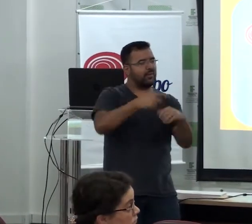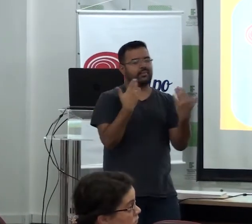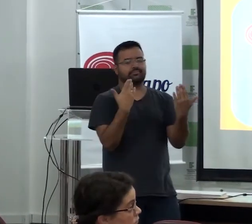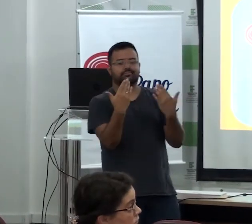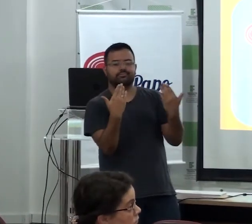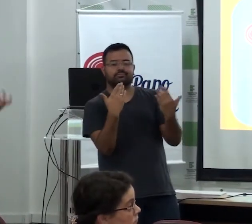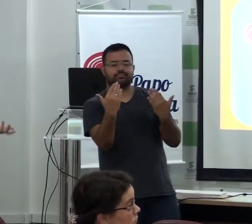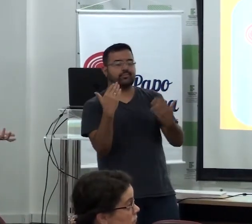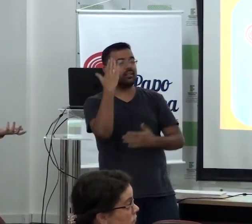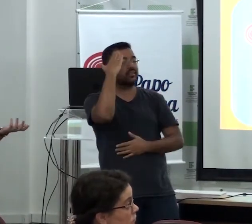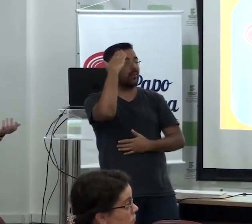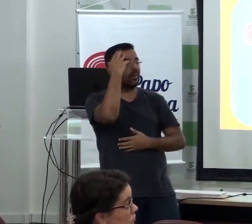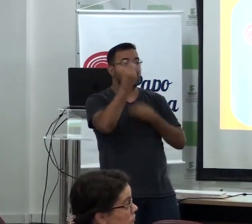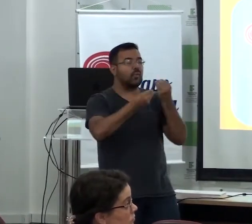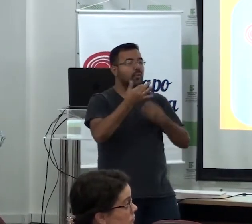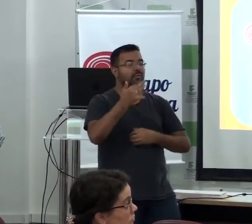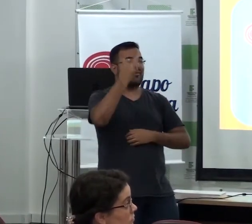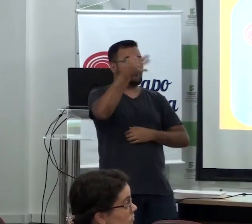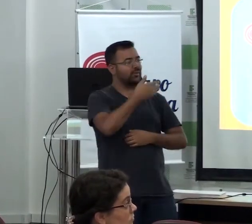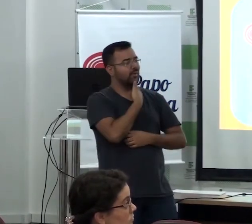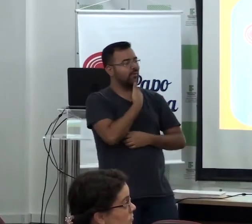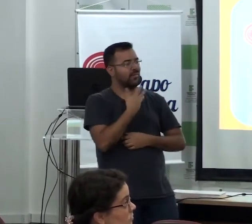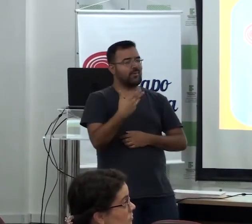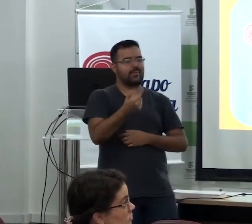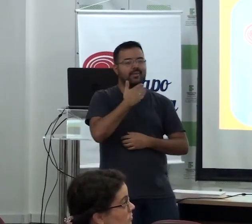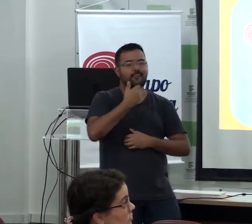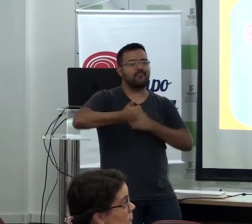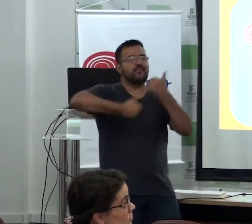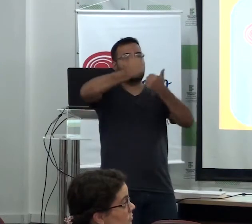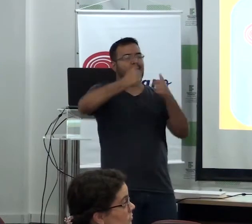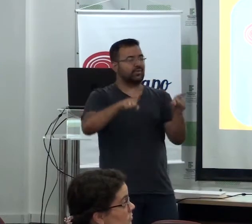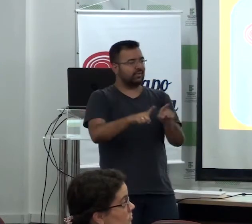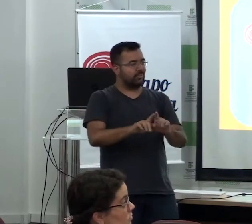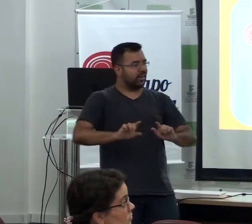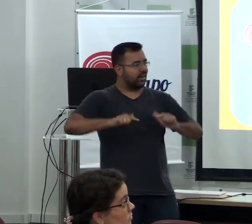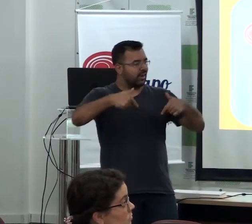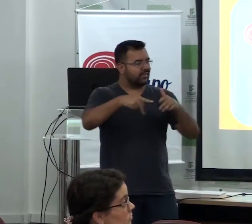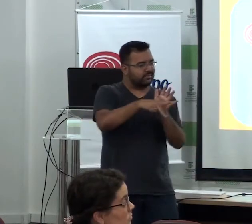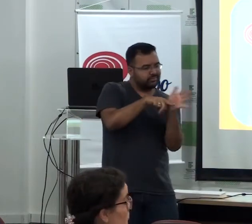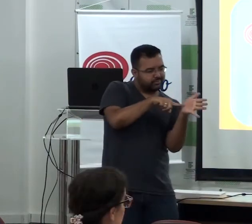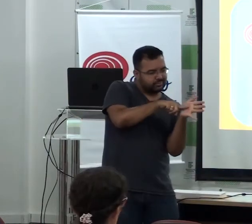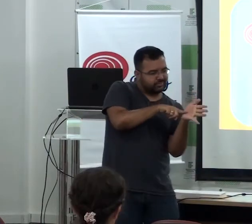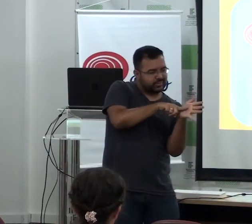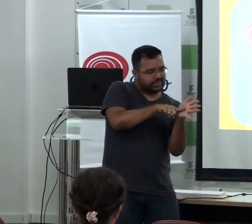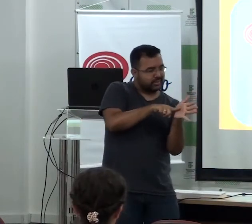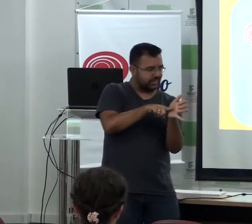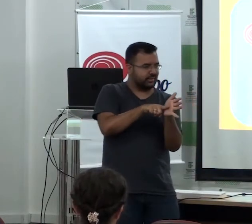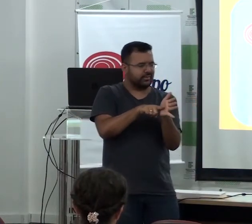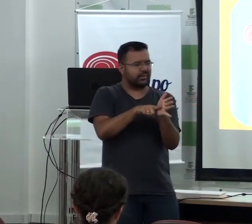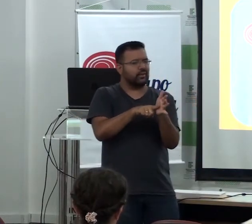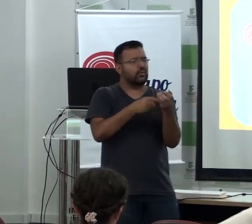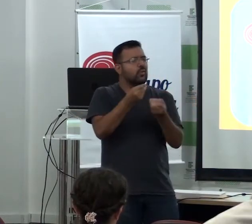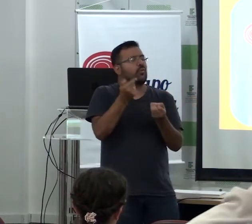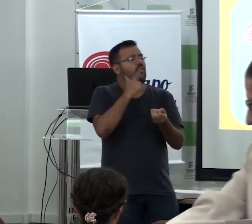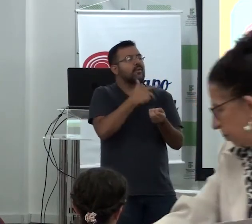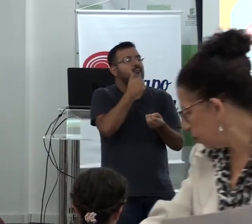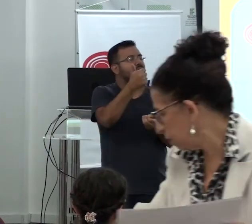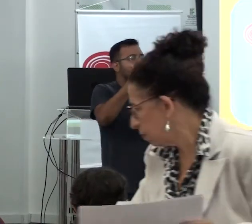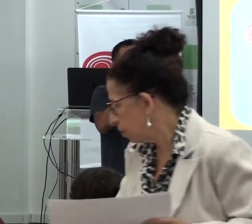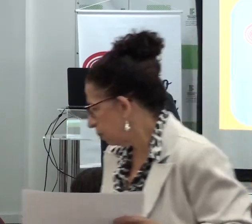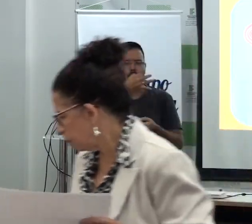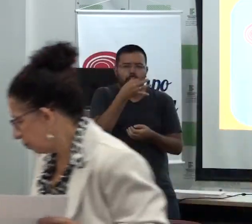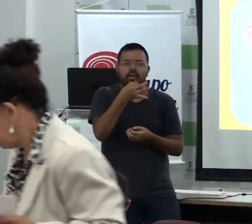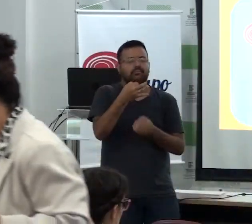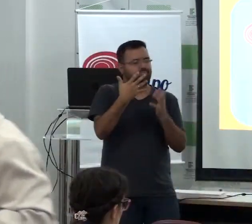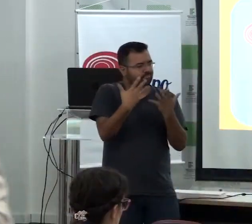com vocês em que a gente pode melhorar, tanto nas ações de pesquisa, quanto também no evento Papo Cabeça, o que a gente pode fazer para dar, para incrementar